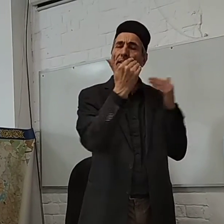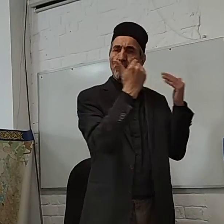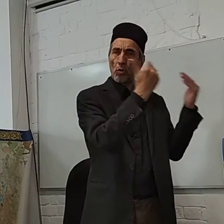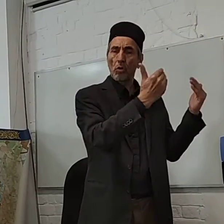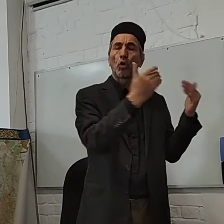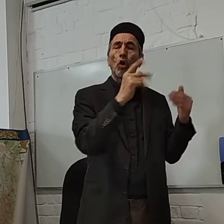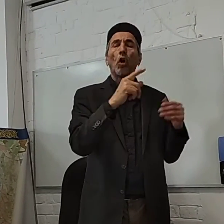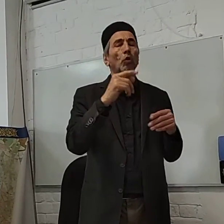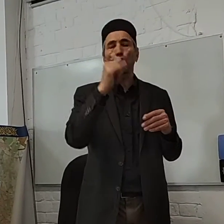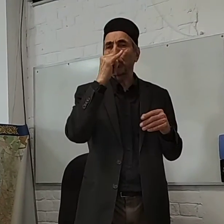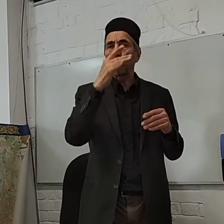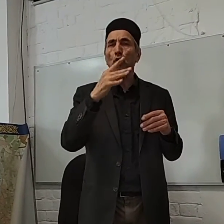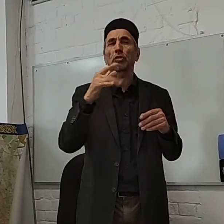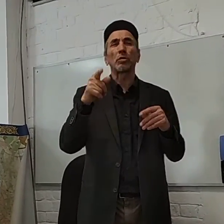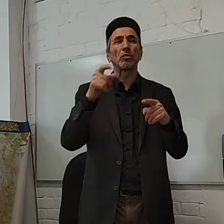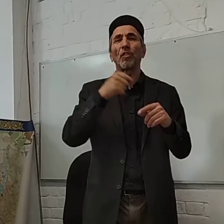его. Он может.